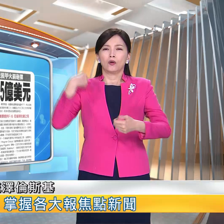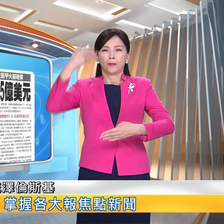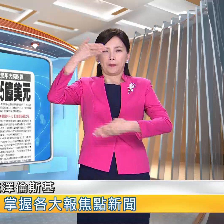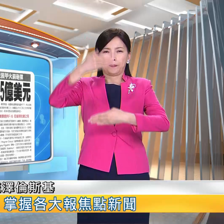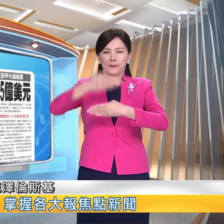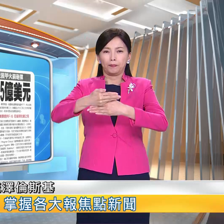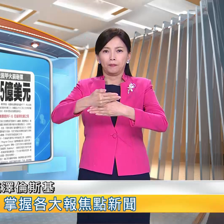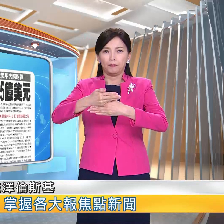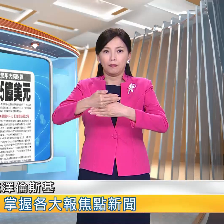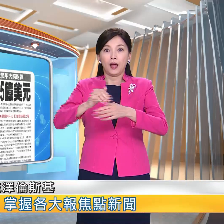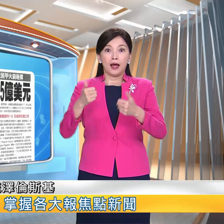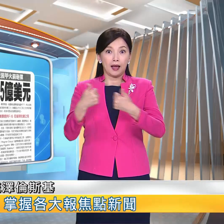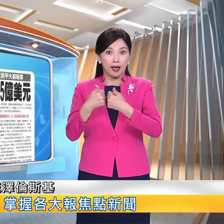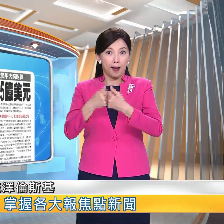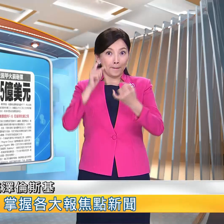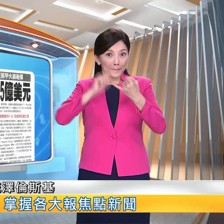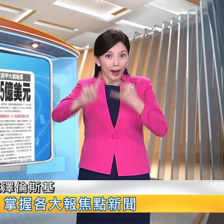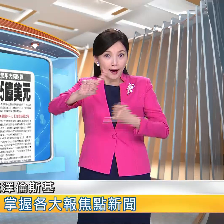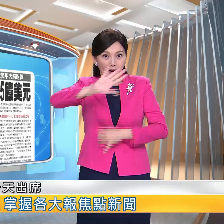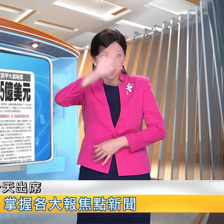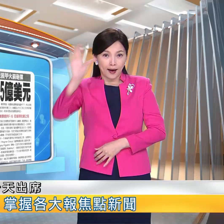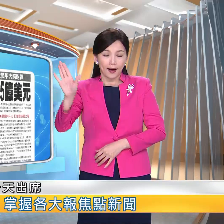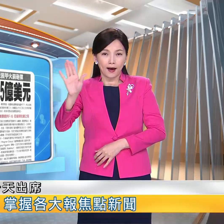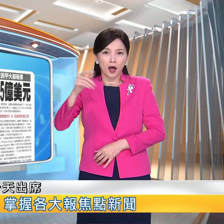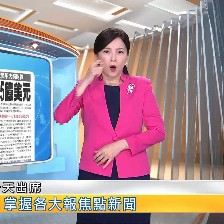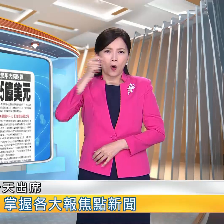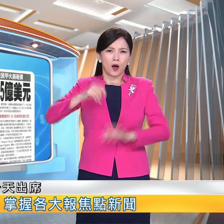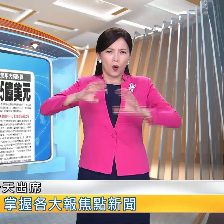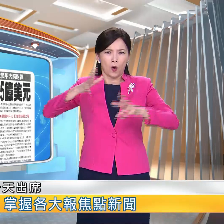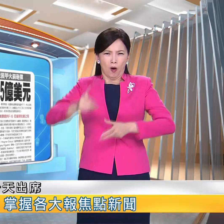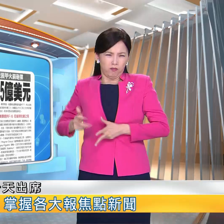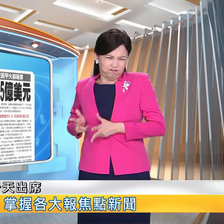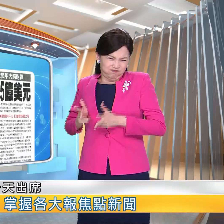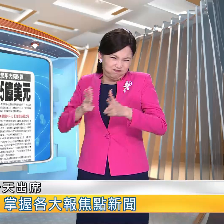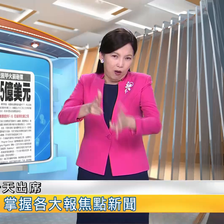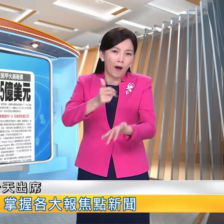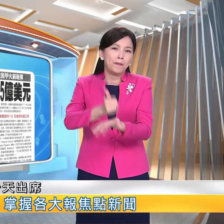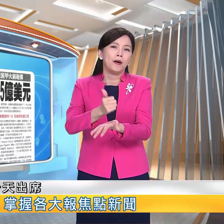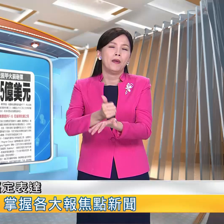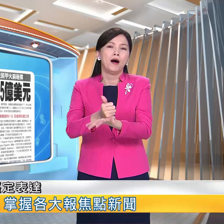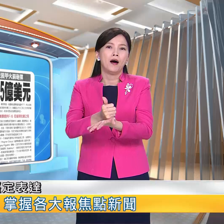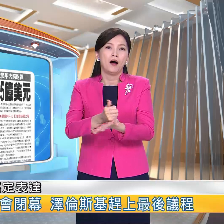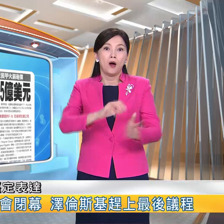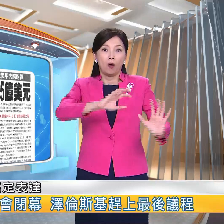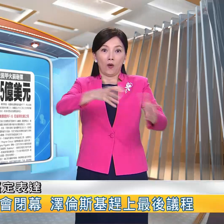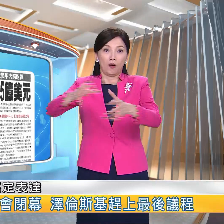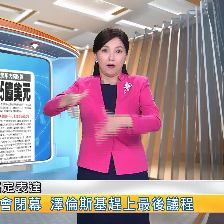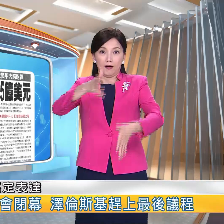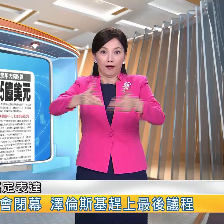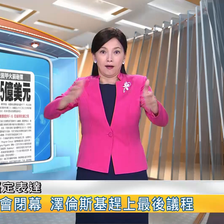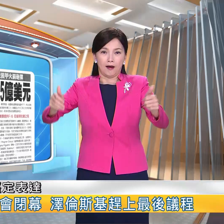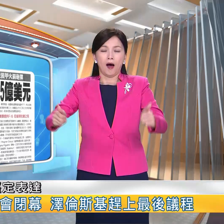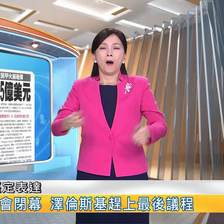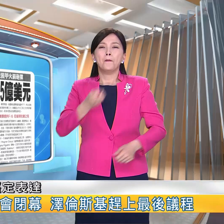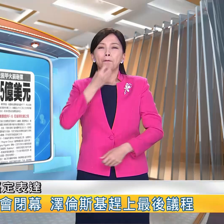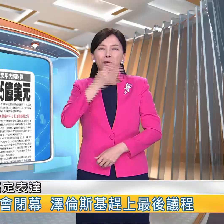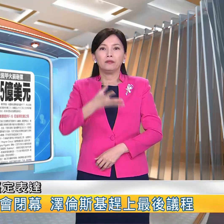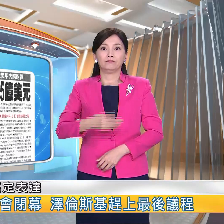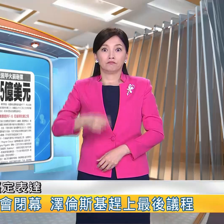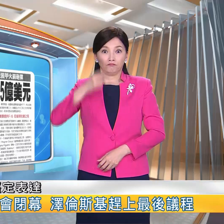兰总统泽伦斯基赶在最后一天出席。各国领袖是坚定表达了